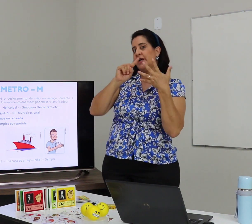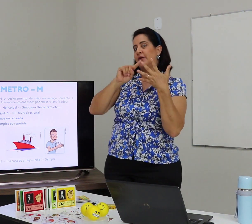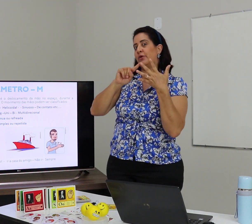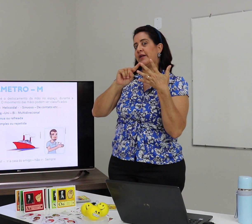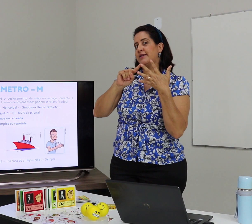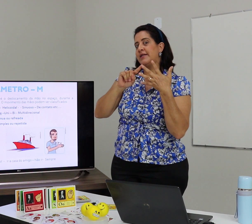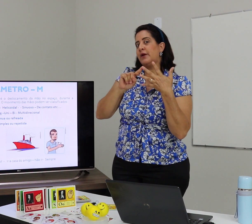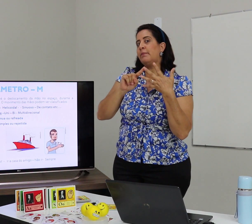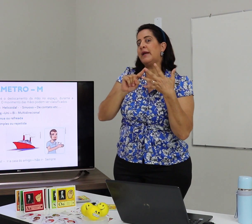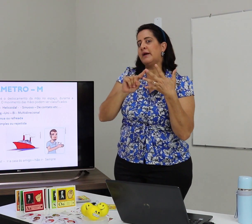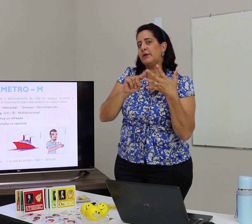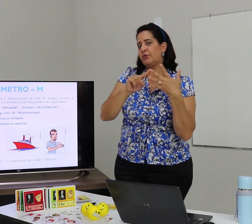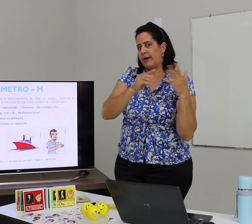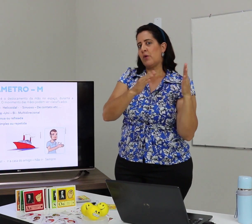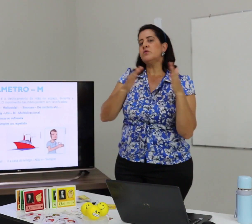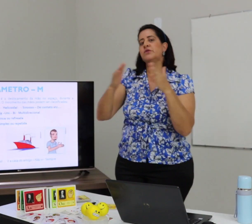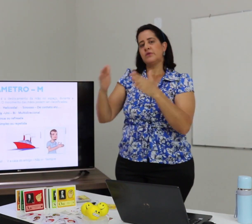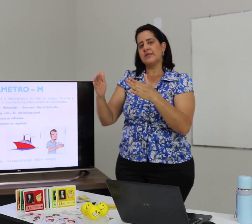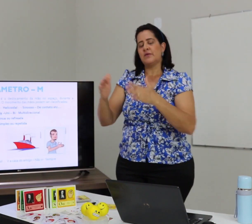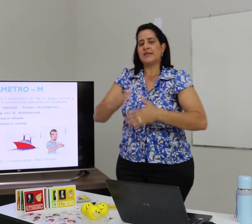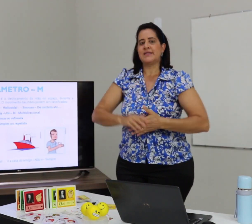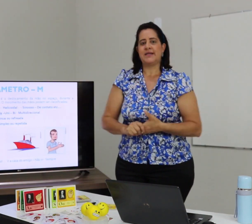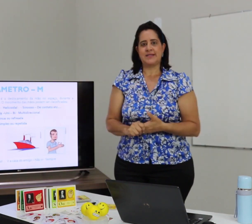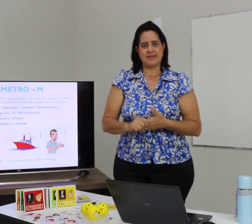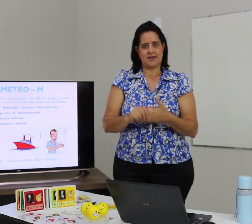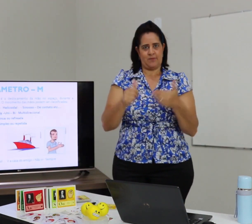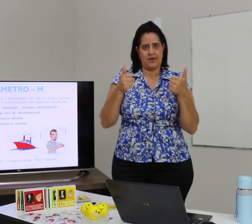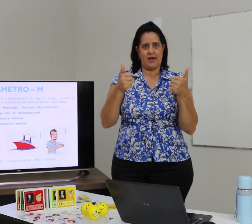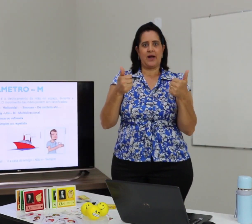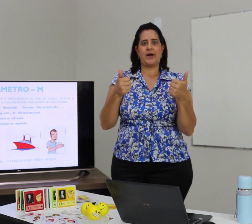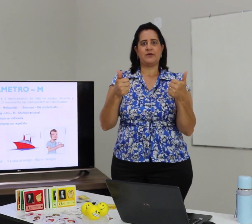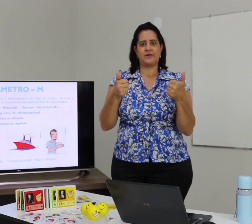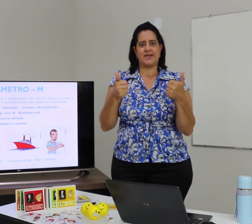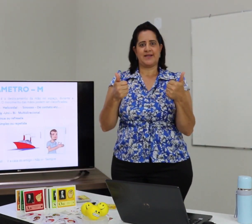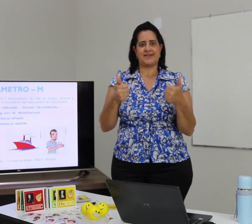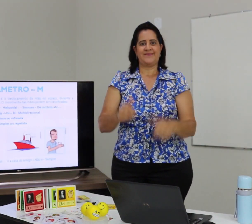partir do terceiro parâmetro para a construção da sinalização. Aguardo vocês!